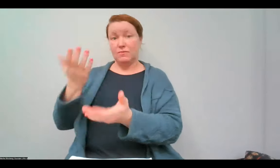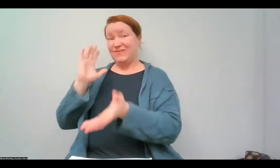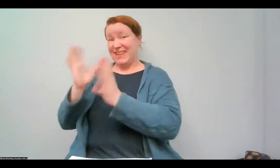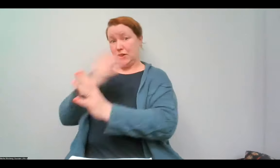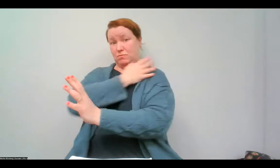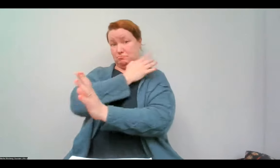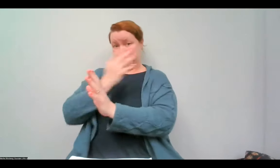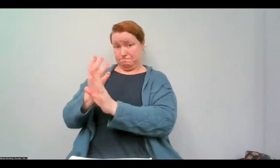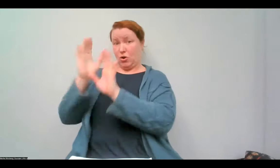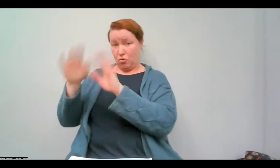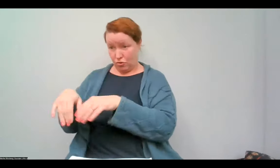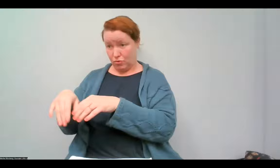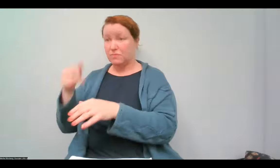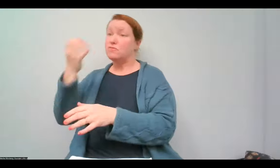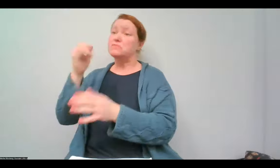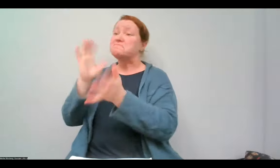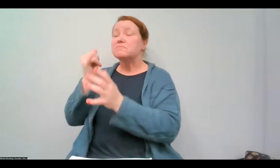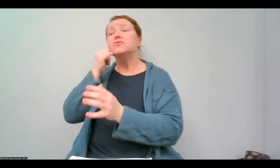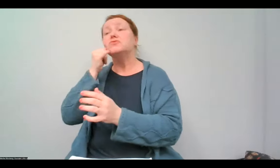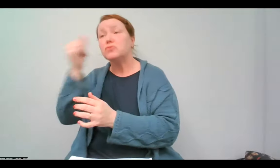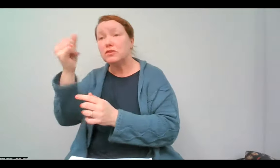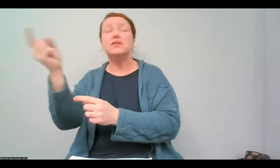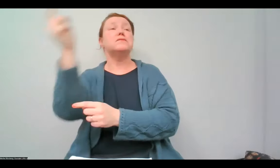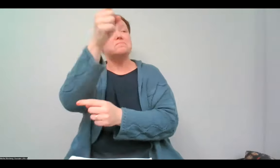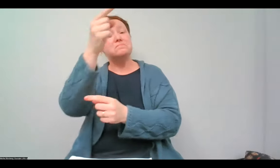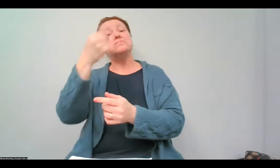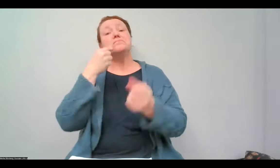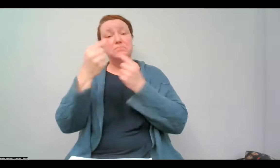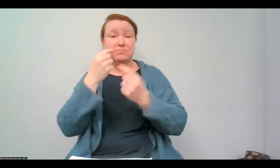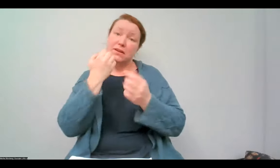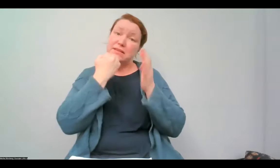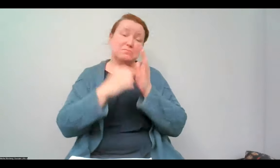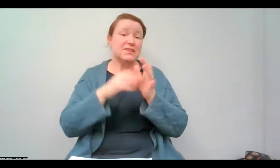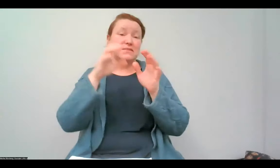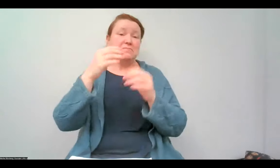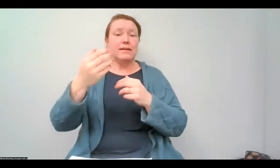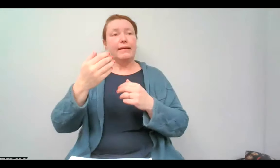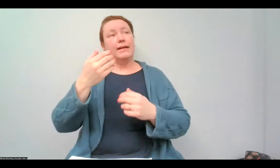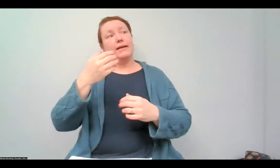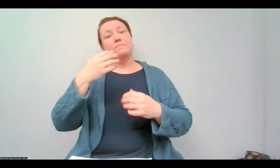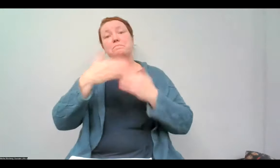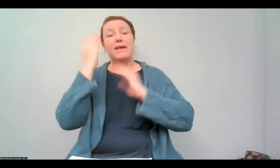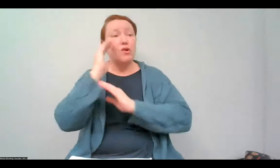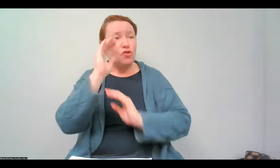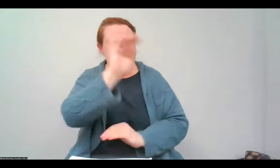Myöskin Kelan etäpalvelu. Siellähän viittomakielellä mahdollisuus soittaa ja asioida.